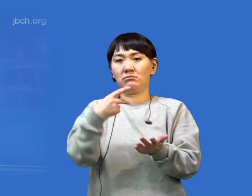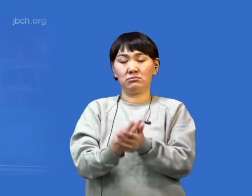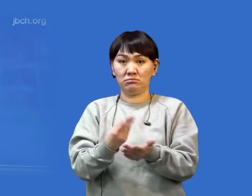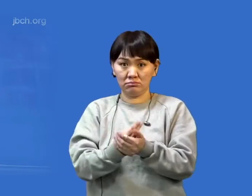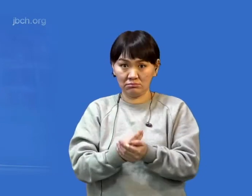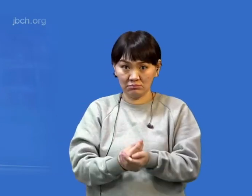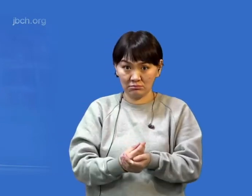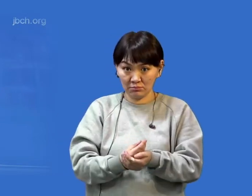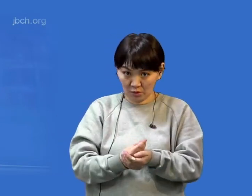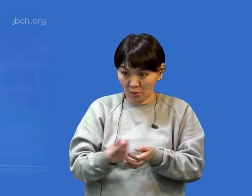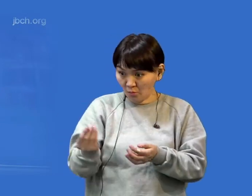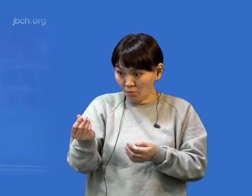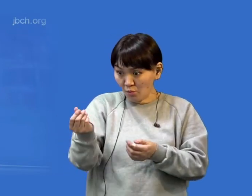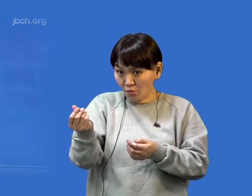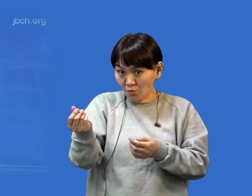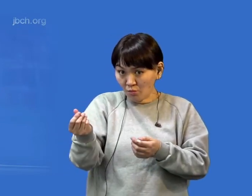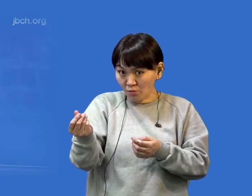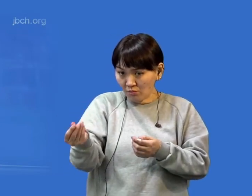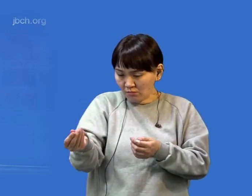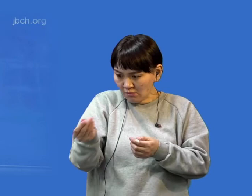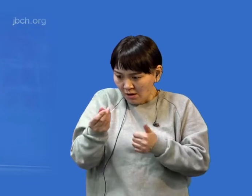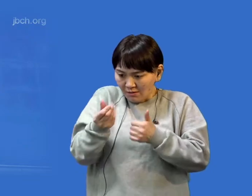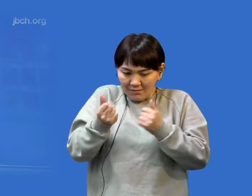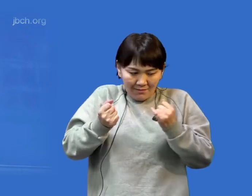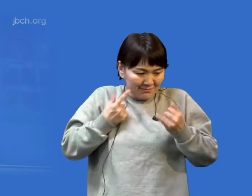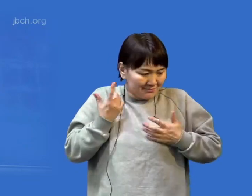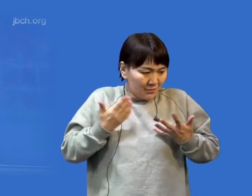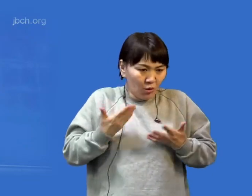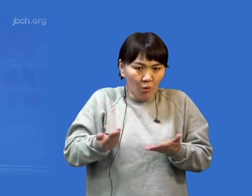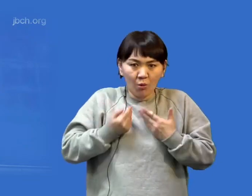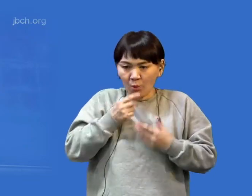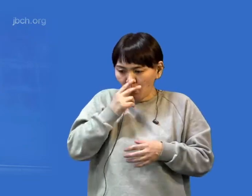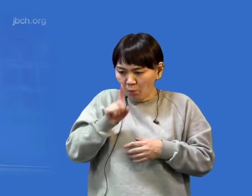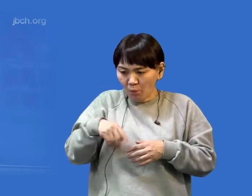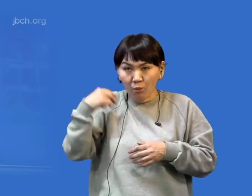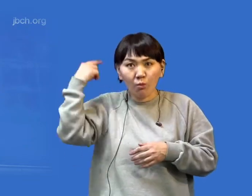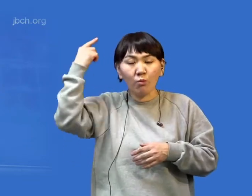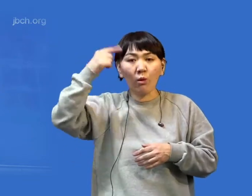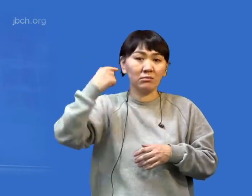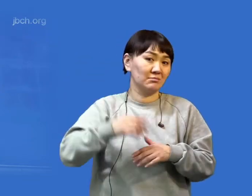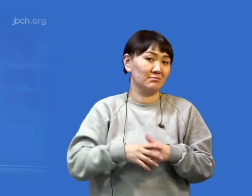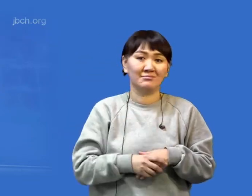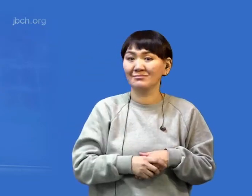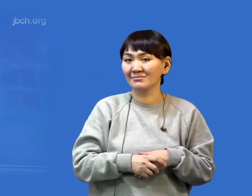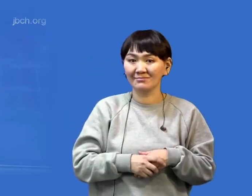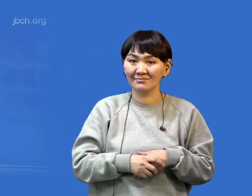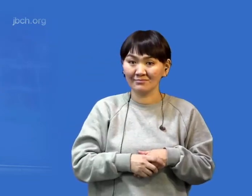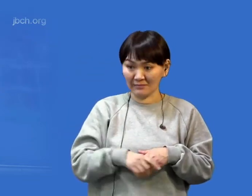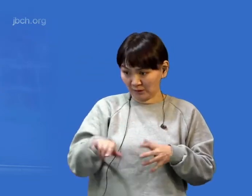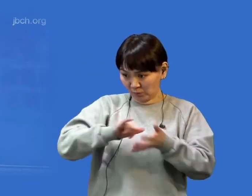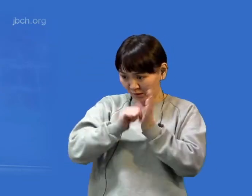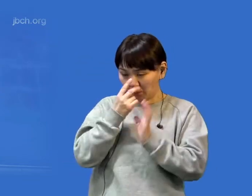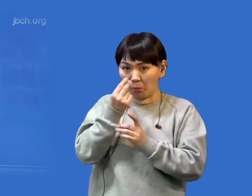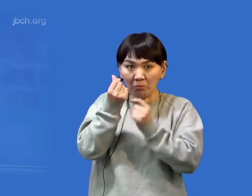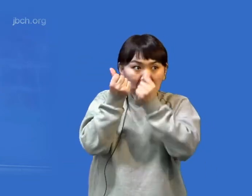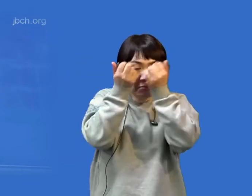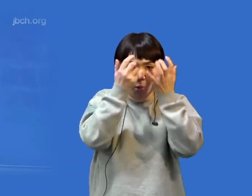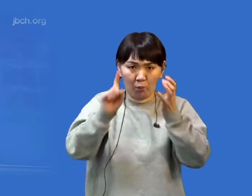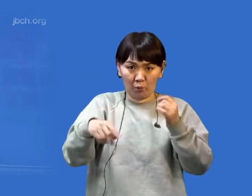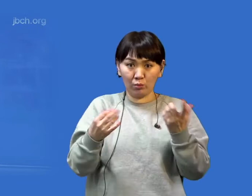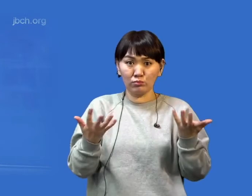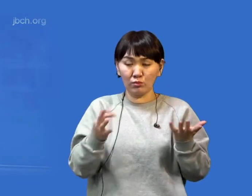мөнгөл байх юм бол мөнгө өөрт нь аз жаргалыг өгөх юм шиг бодоод байгаа. Энэ чинь одоо мөнгөнд дурлана үү гэдэг өөр юу гэх